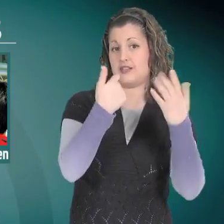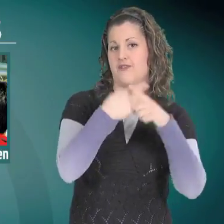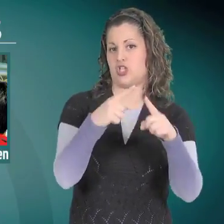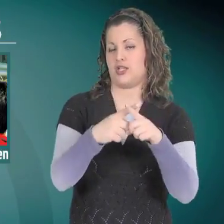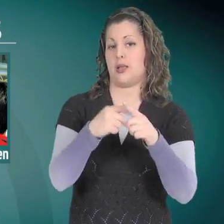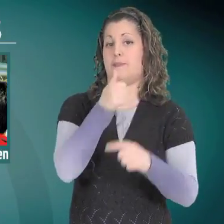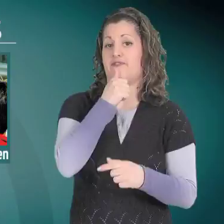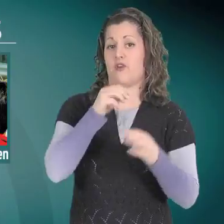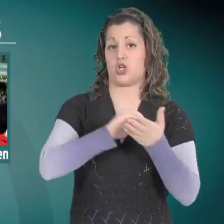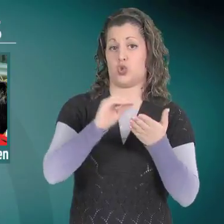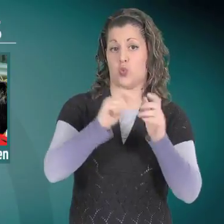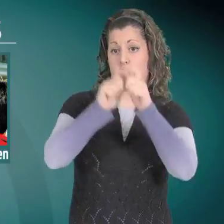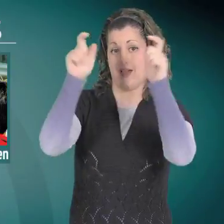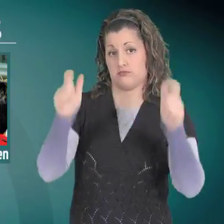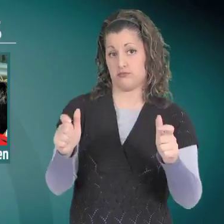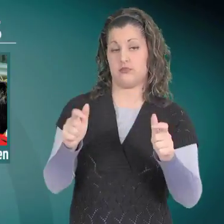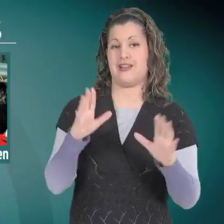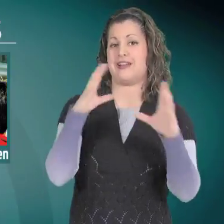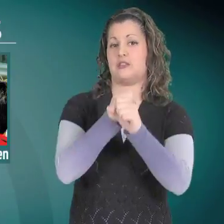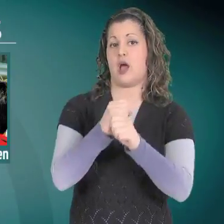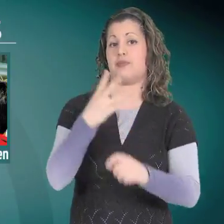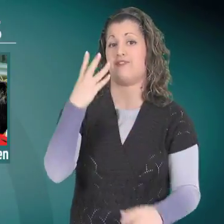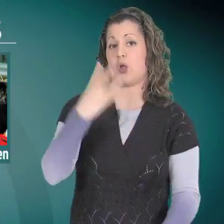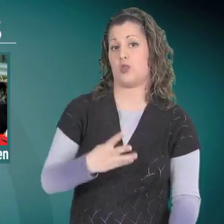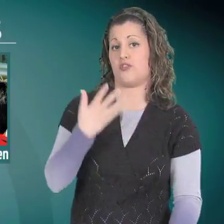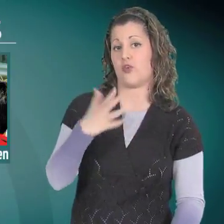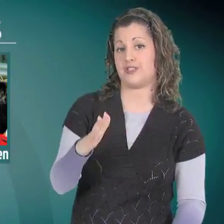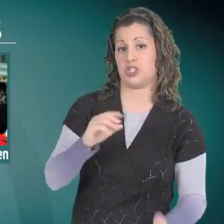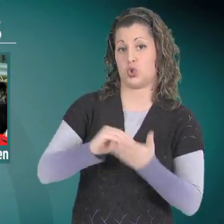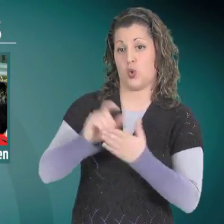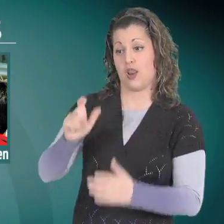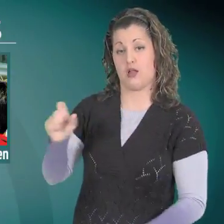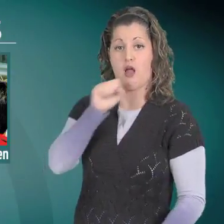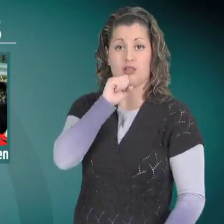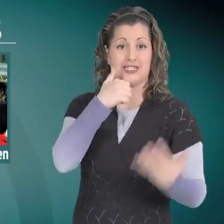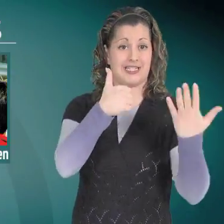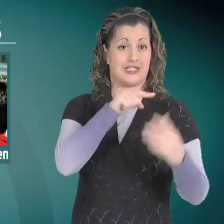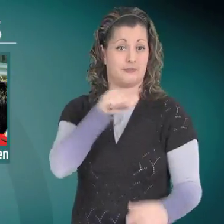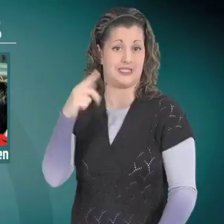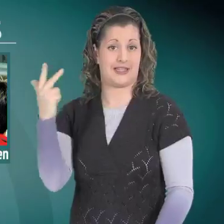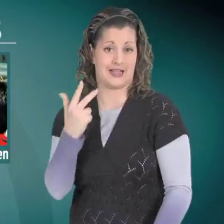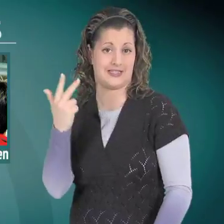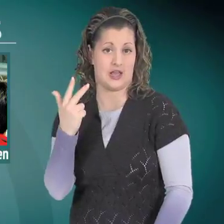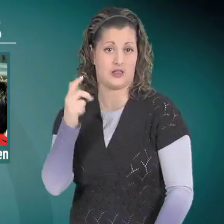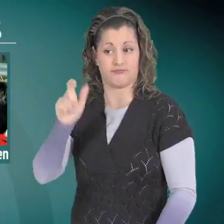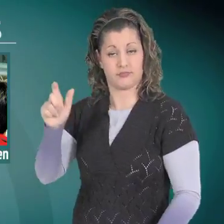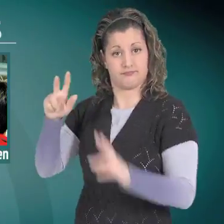insgesamt 450 schulkindern im alter von 6 bis 13 jahren untersuchungen gemacht das ergebnis war dass 35